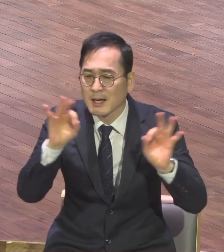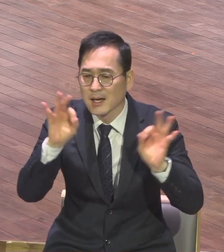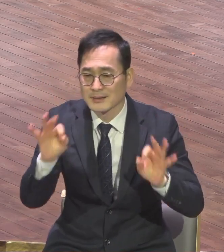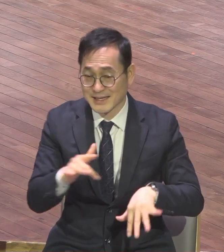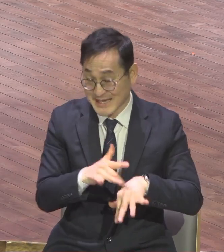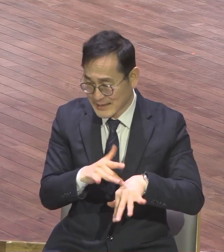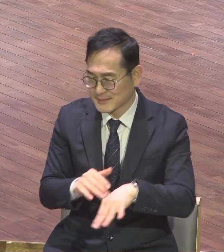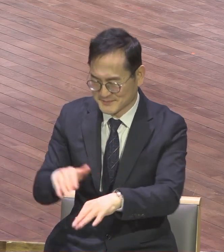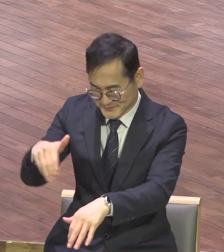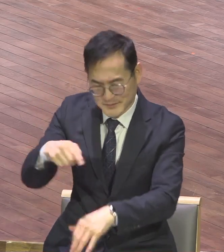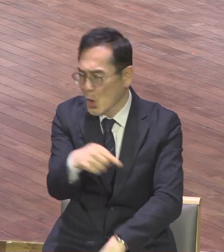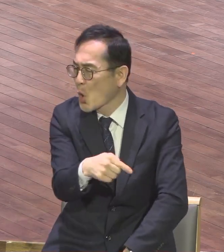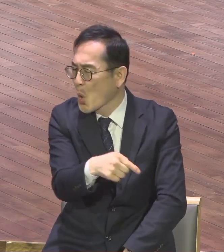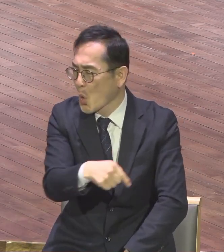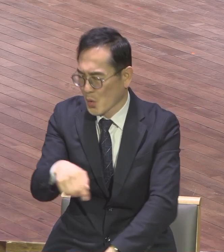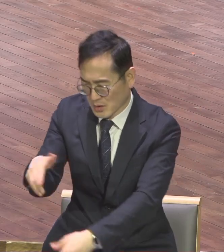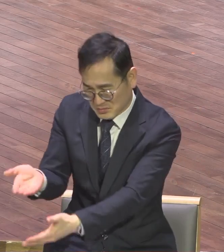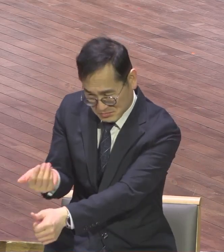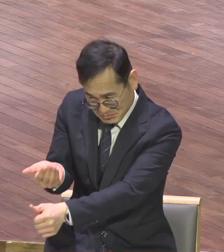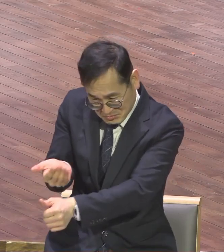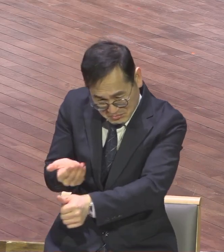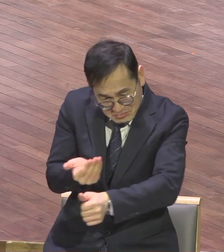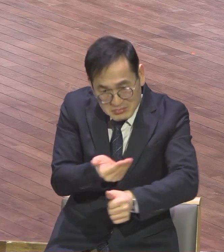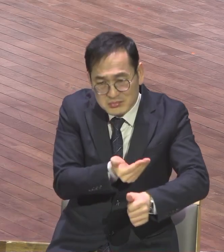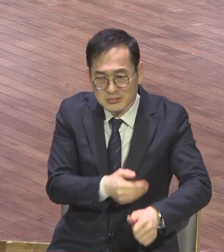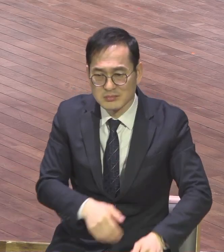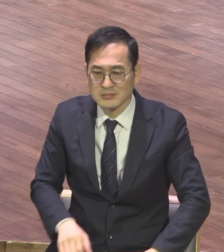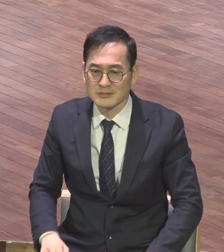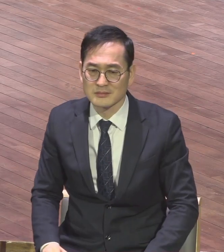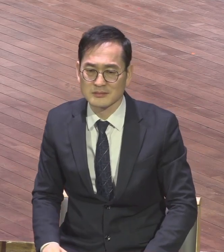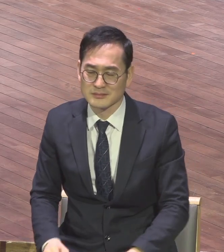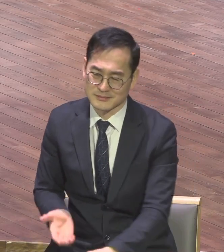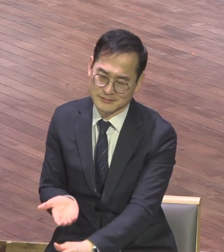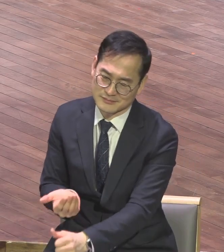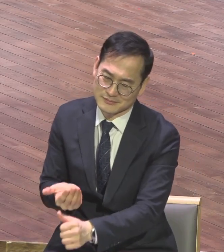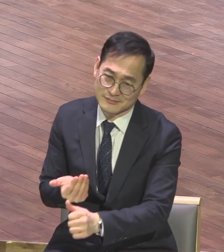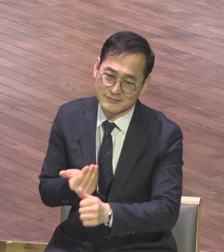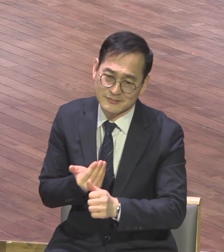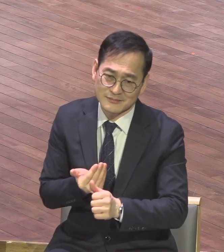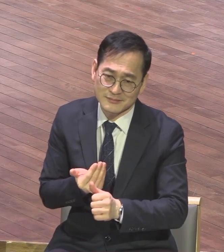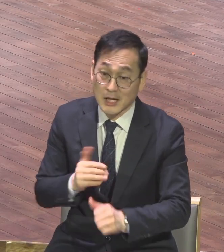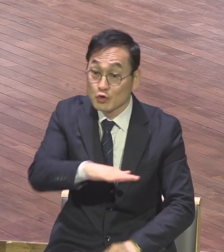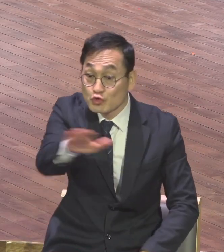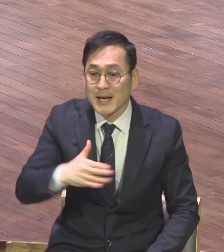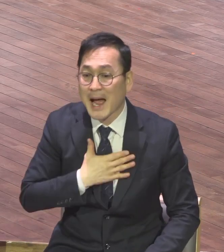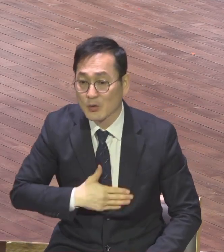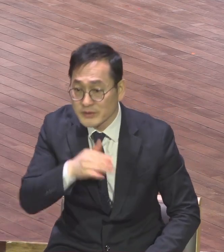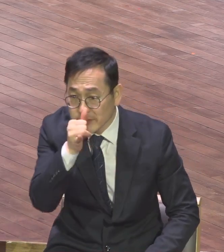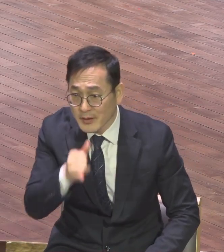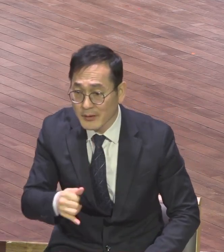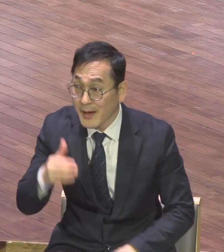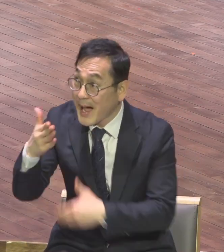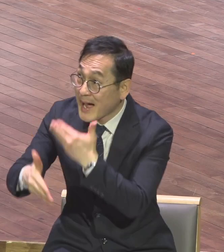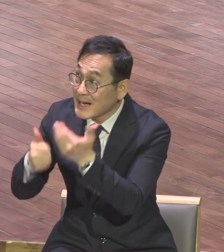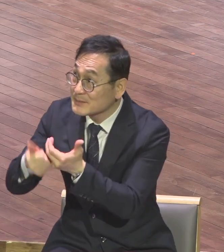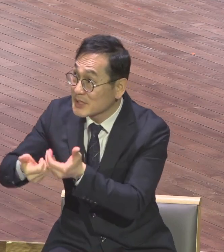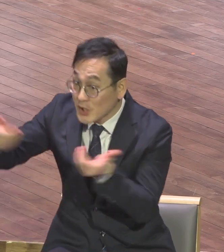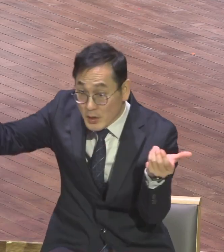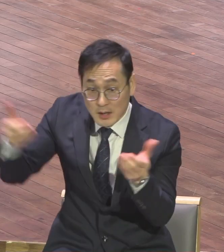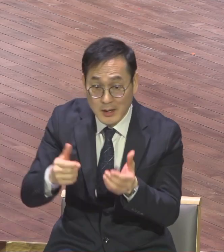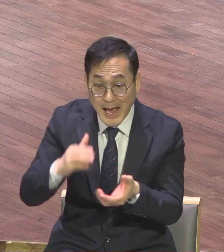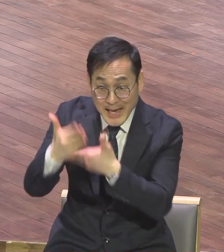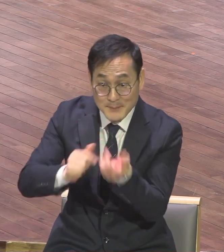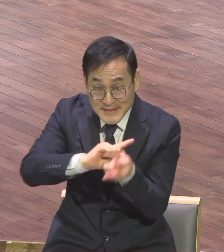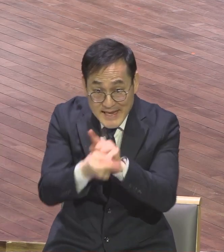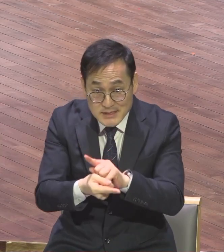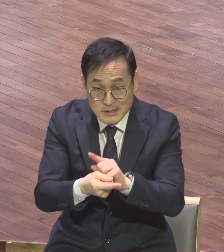것으로 대체할 수 있는 것처럼 속이는데, 우리는 알고 있습니다. 하나님을 떠난 그 문제는, 하나님을 대체할 수 있는 것은 어떤